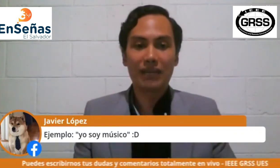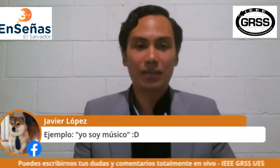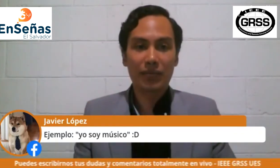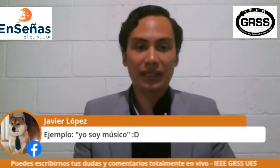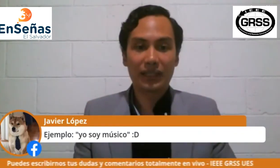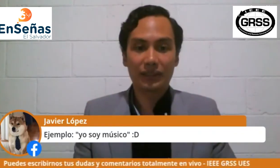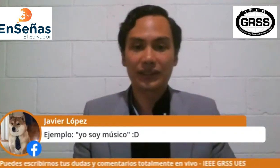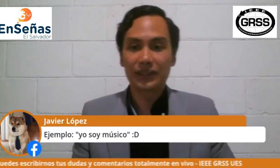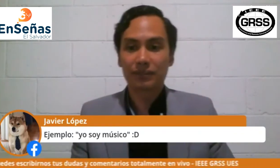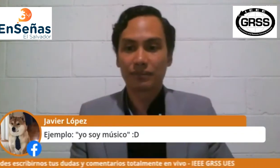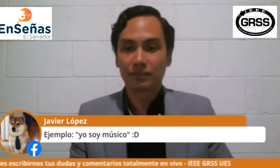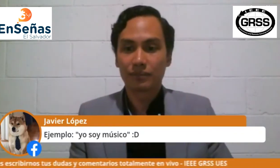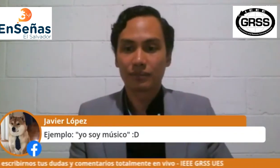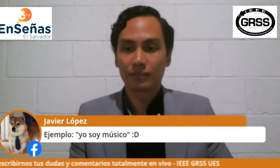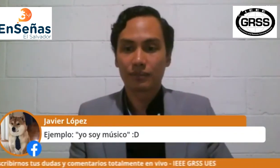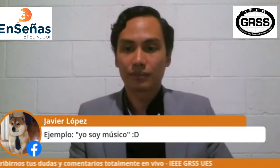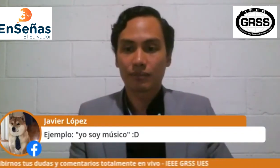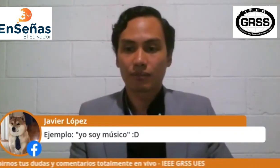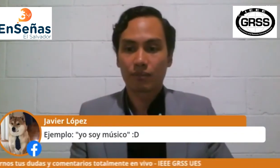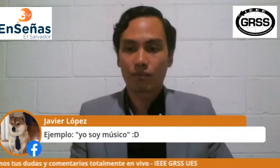Ahí va a depender, sí, sí.